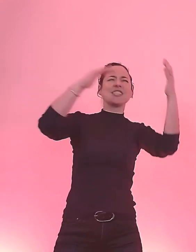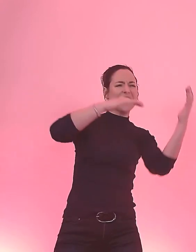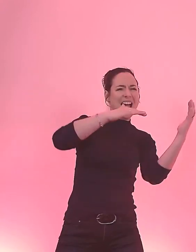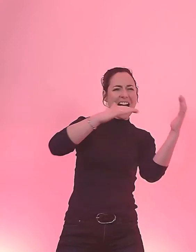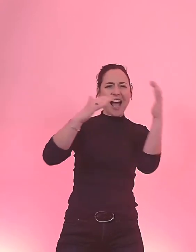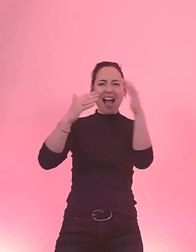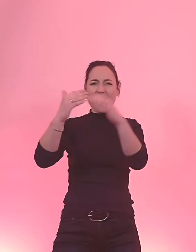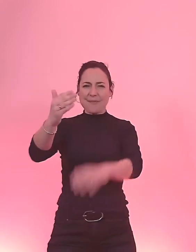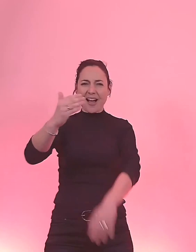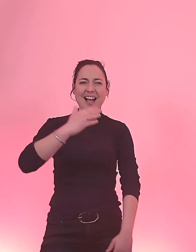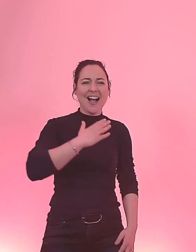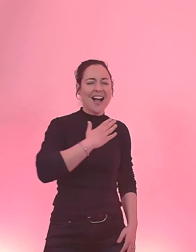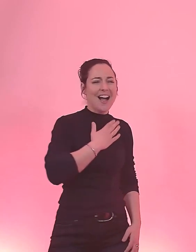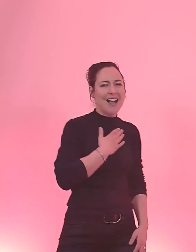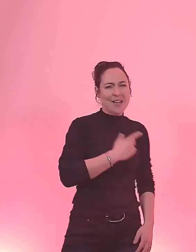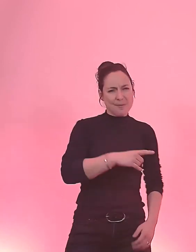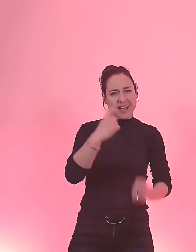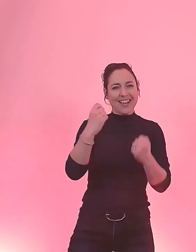moesten van